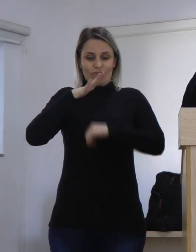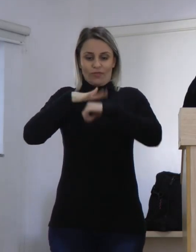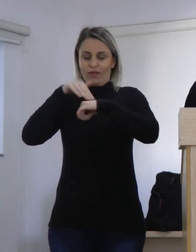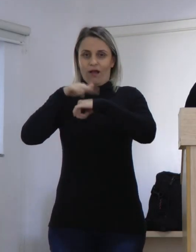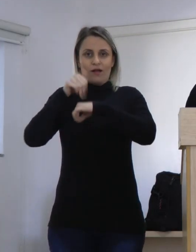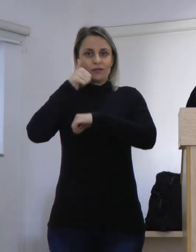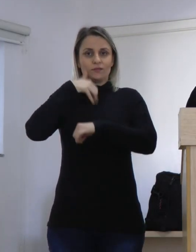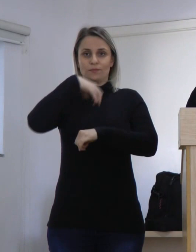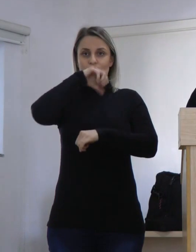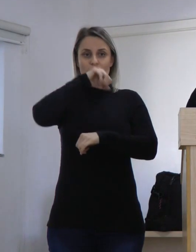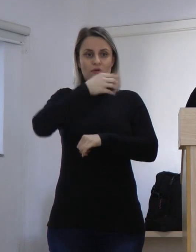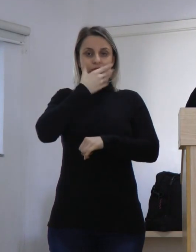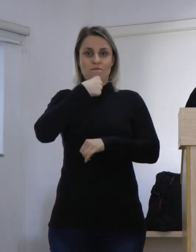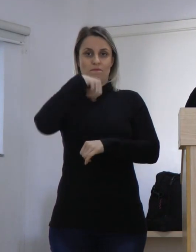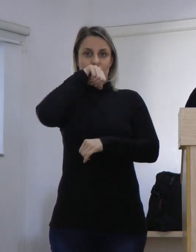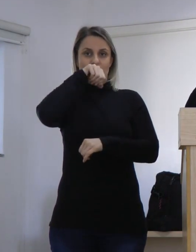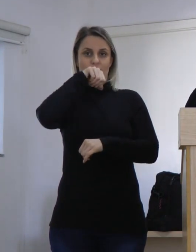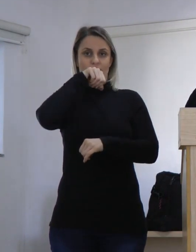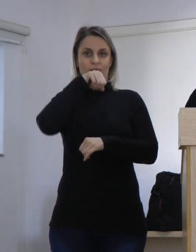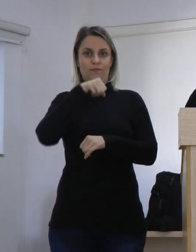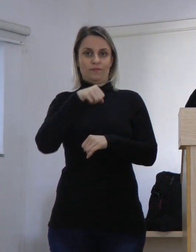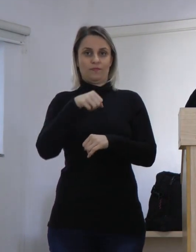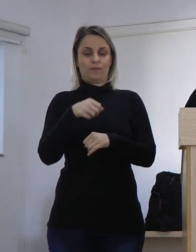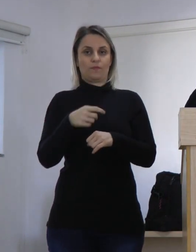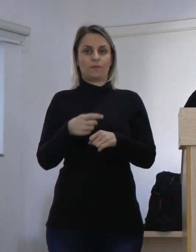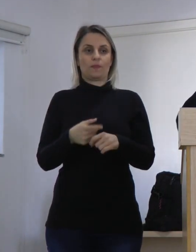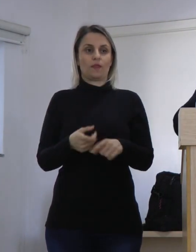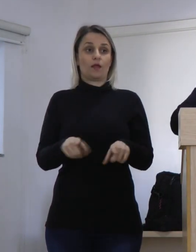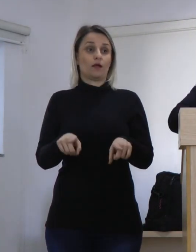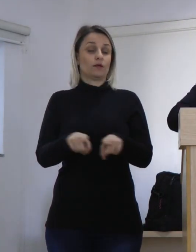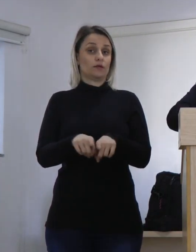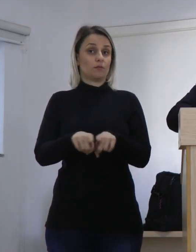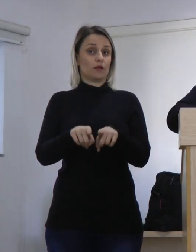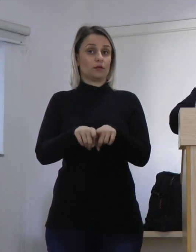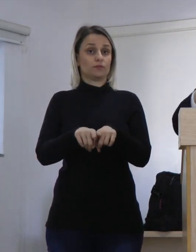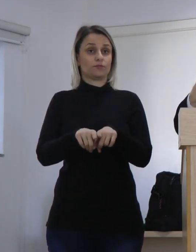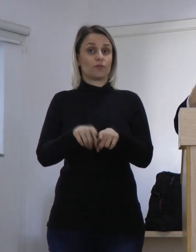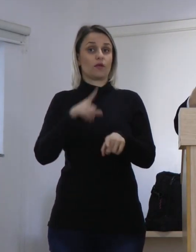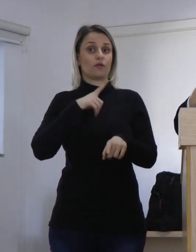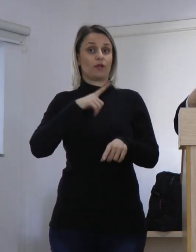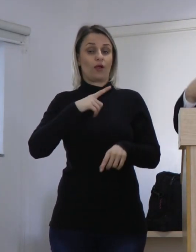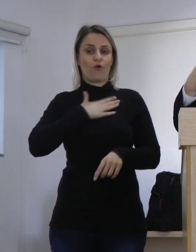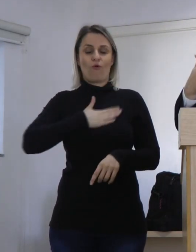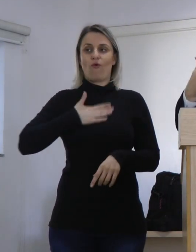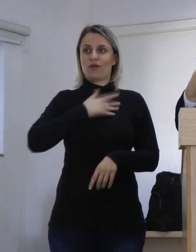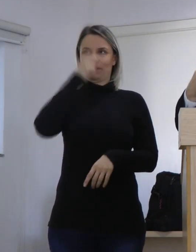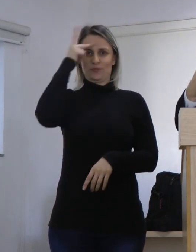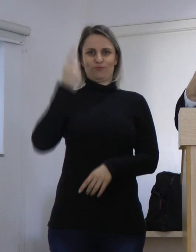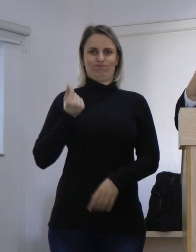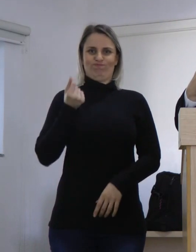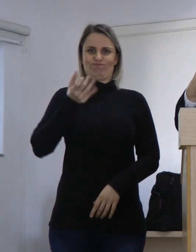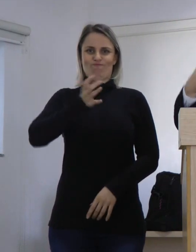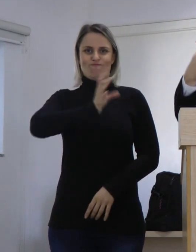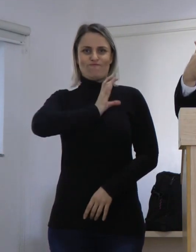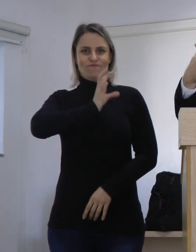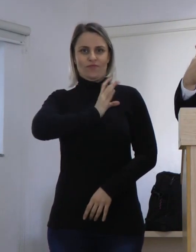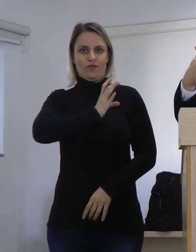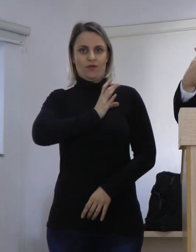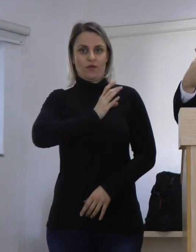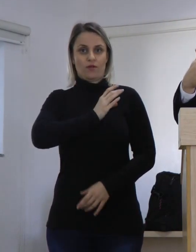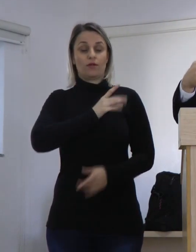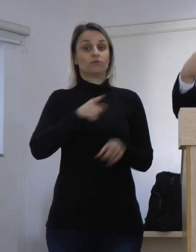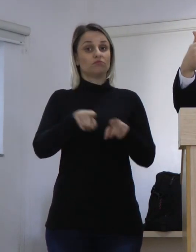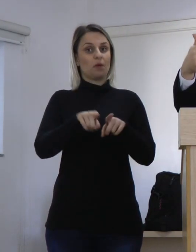pessoas bem-sucedidas financeiramente, nós vamos desenvolver ainda mais o egoísmo, a avareza, a